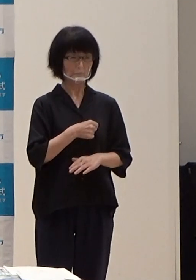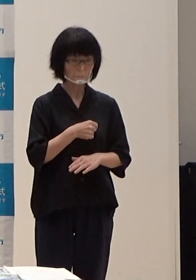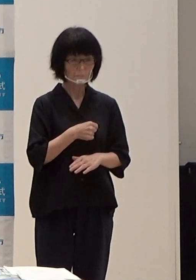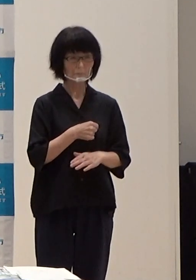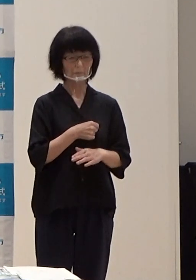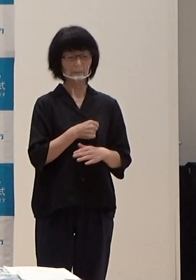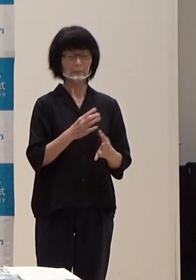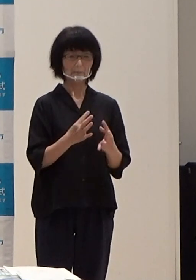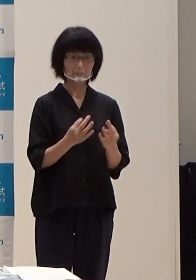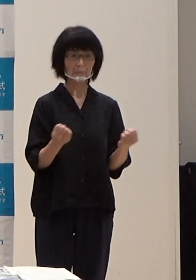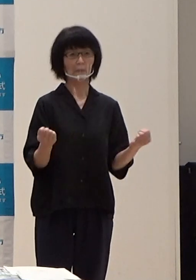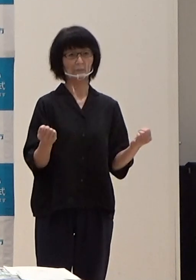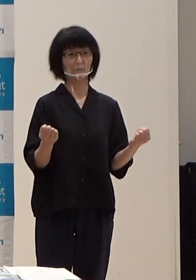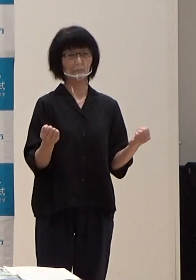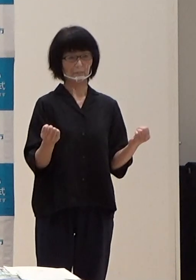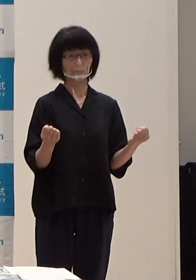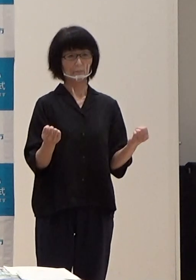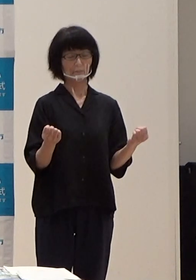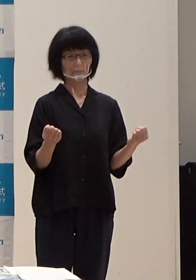で、